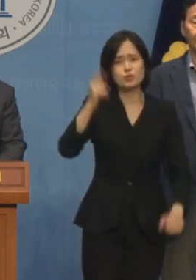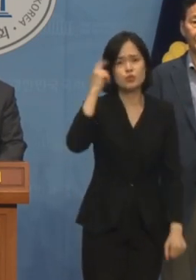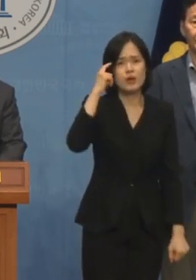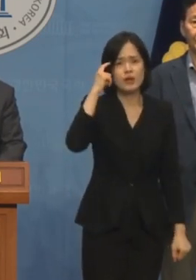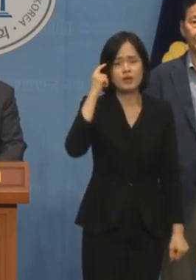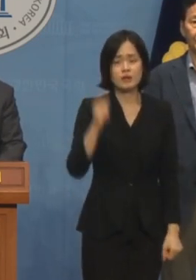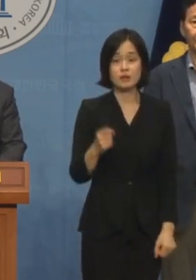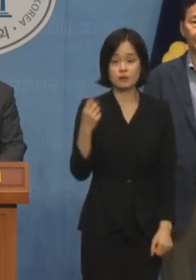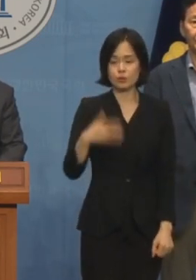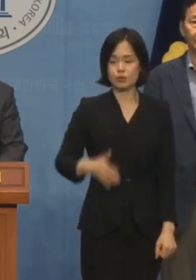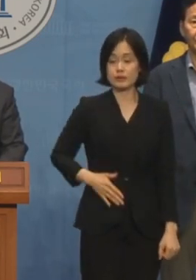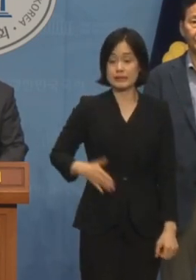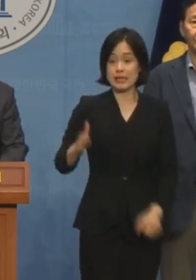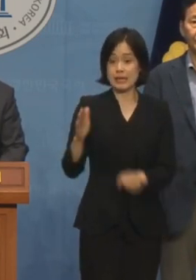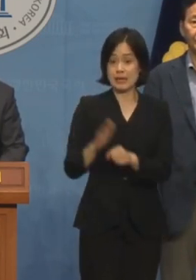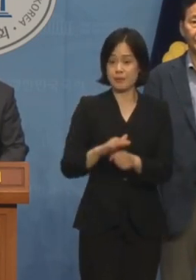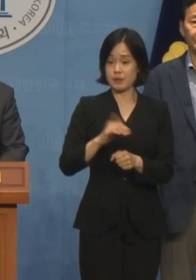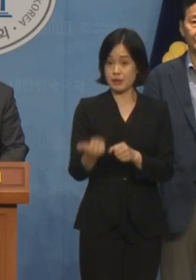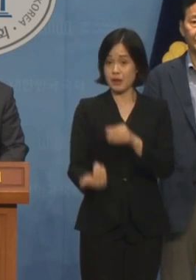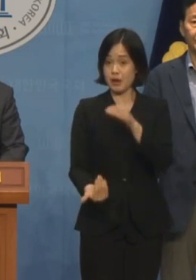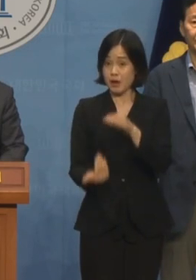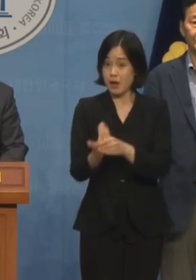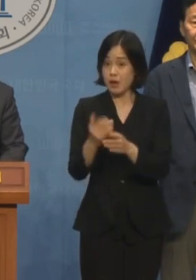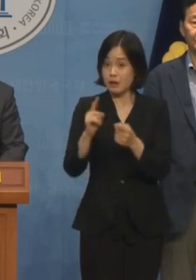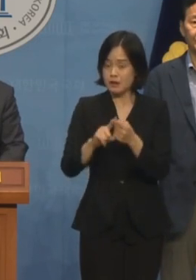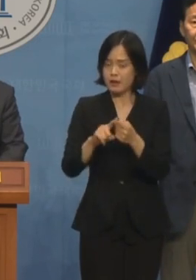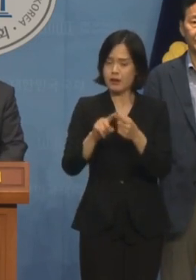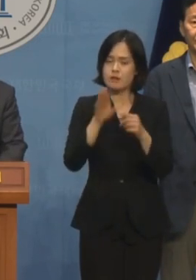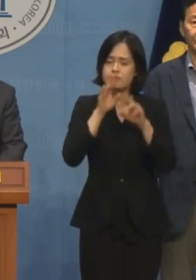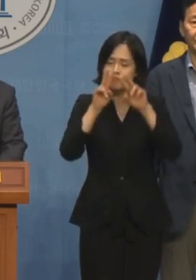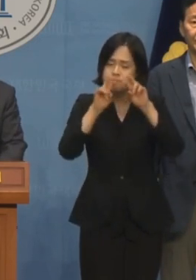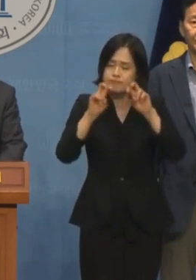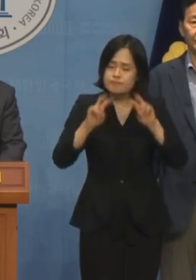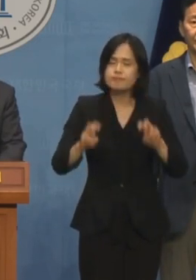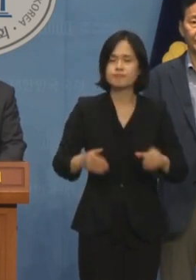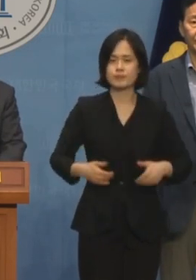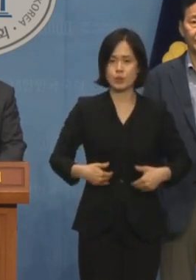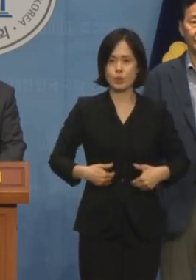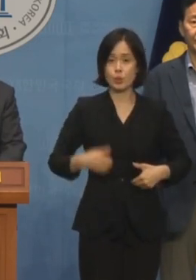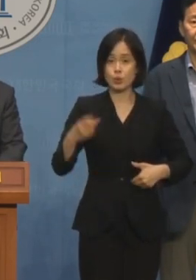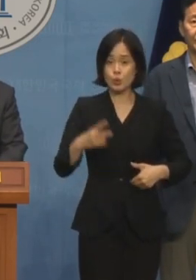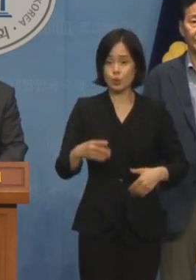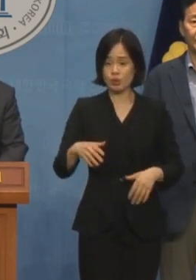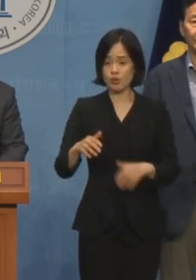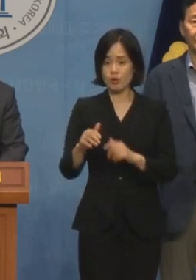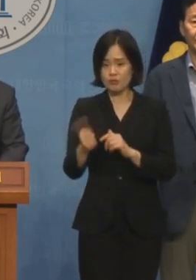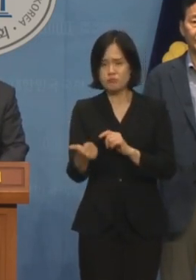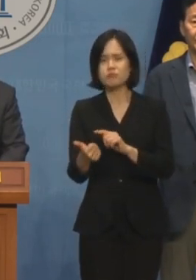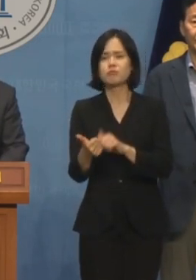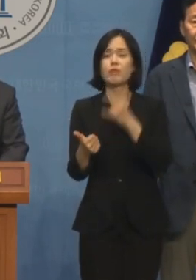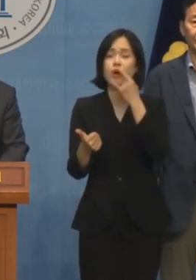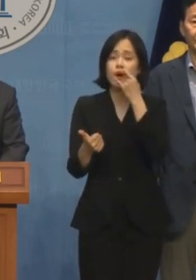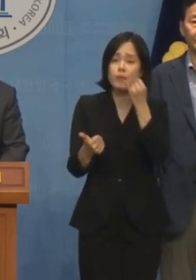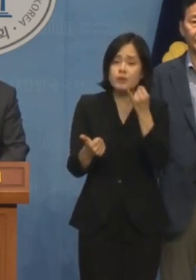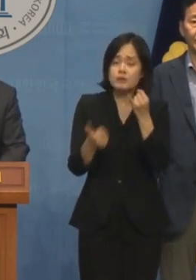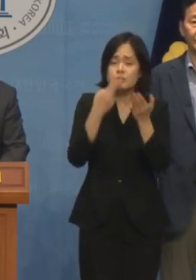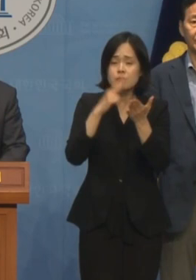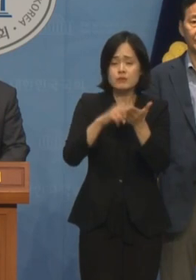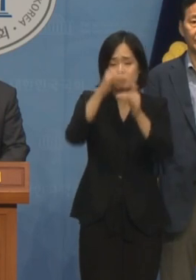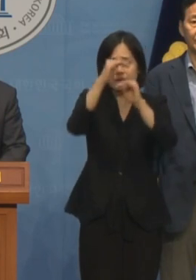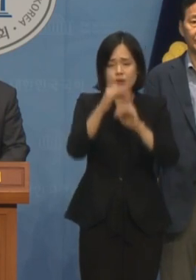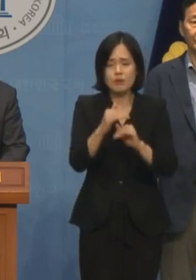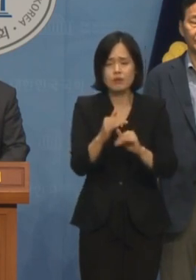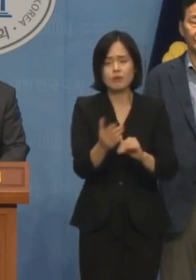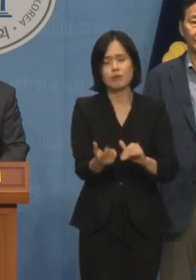며칠 전 공개된 최해병 어머니의 편지에도 진실과 한 점의 의혹 없이 빠른 경찰